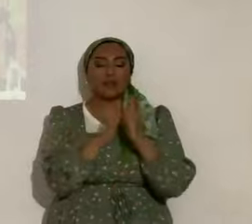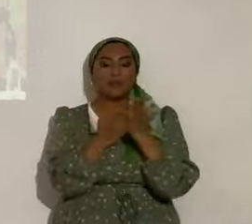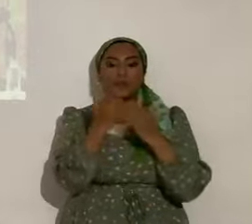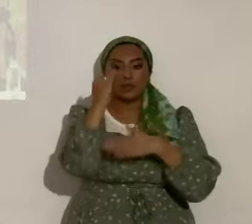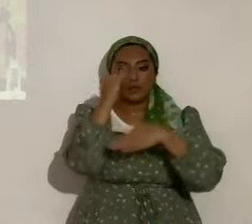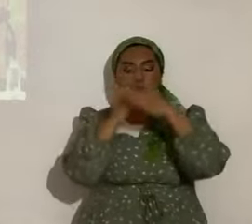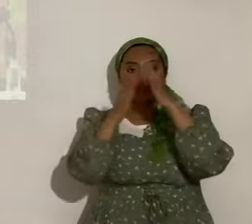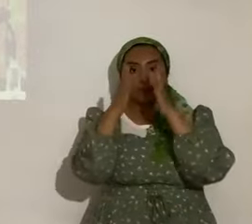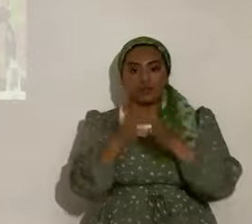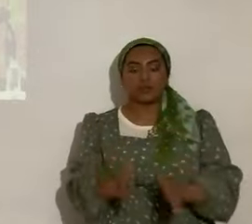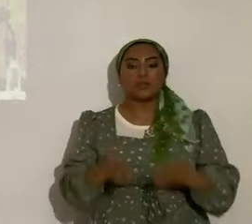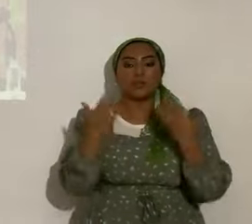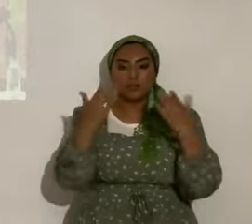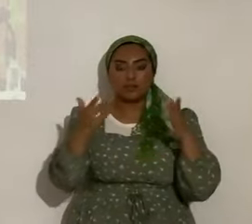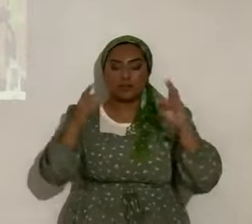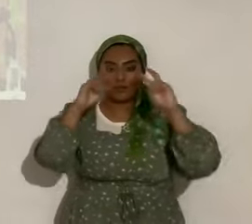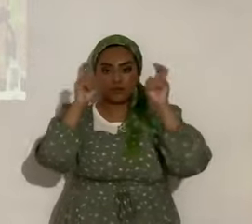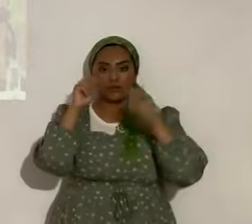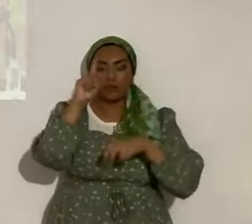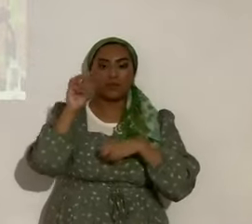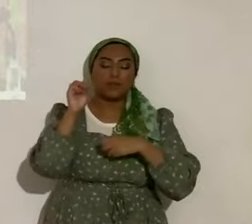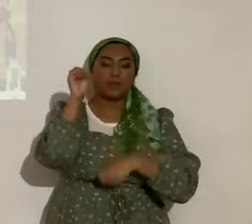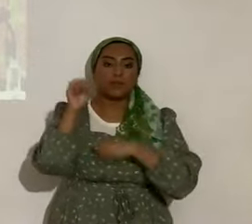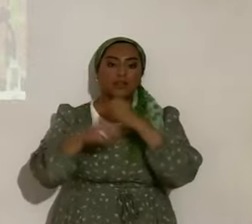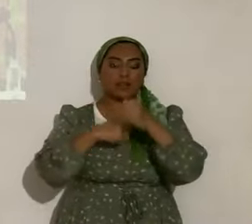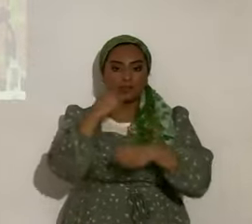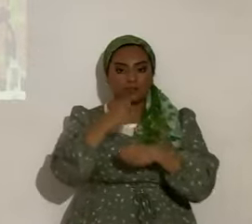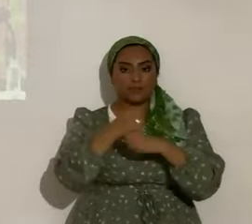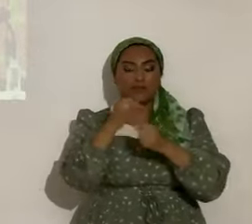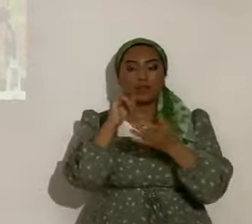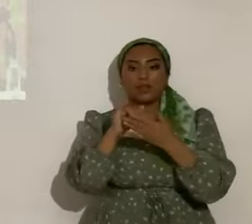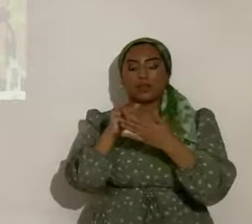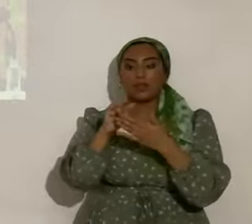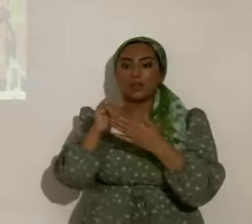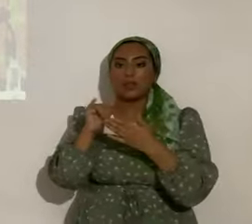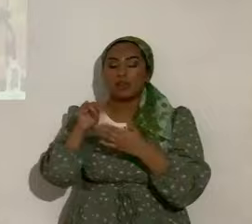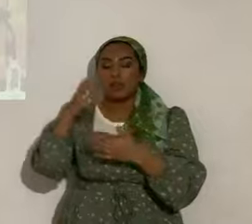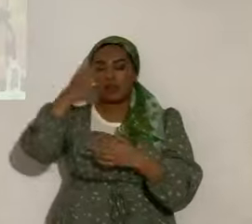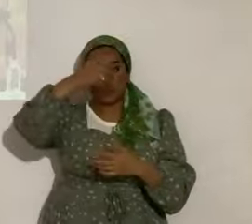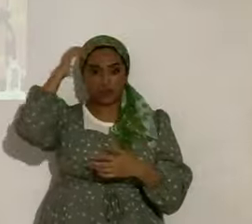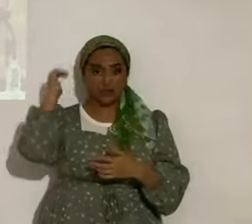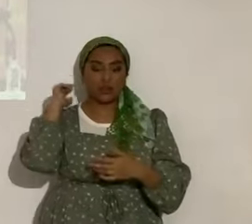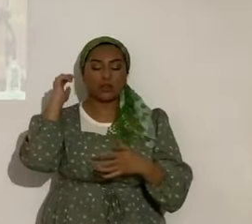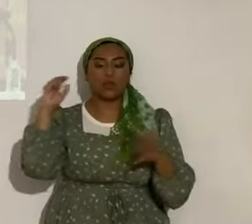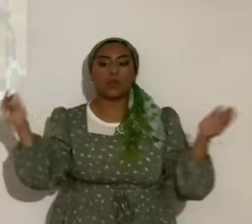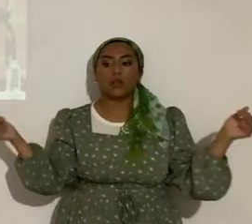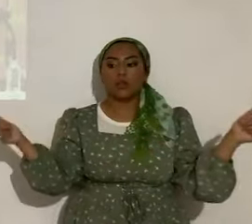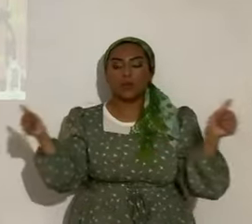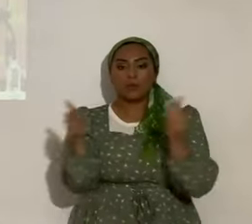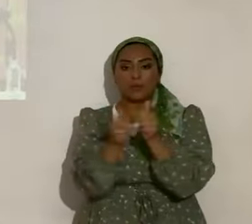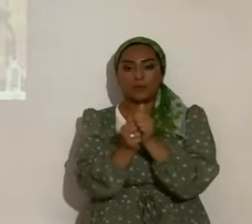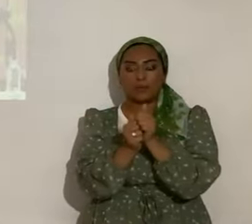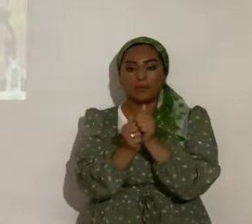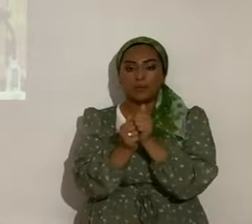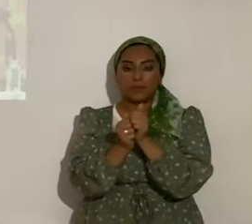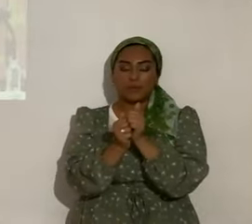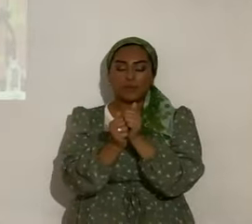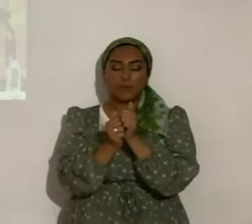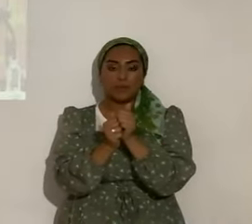Isaías, y eso ya está en el tema del milenio, que una leona va a pastar con